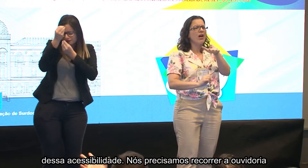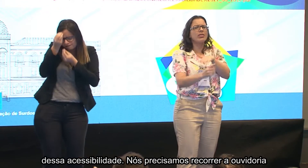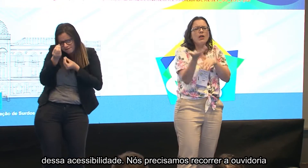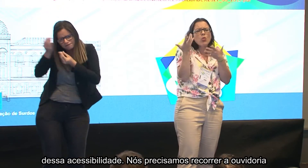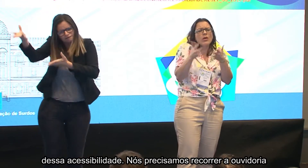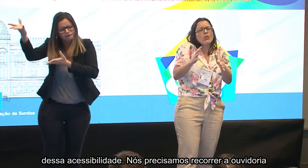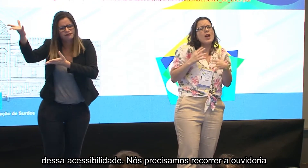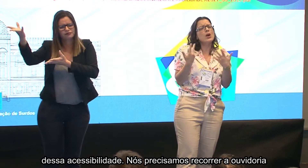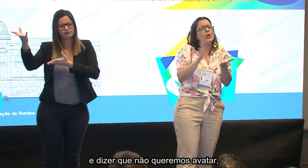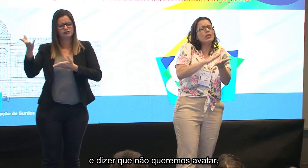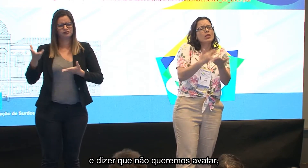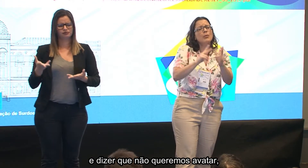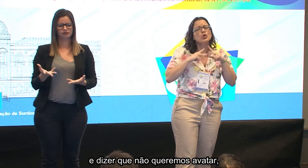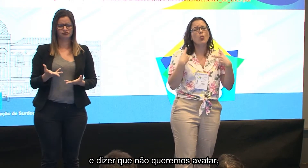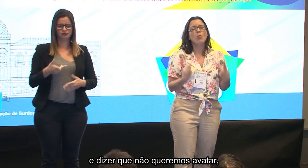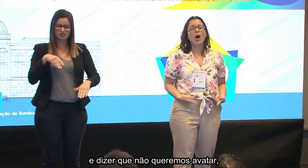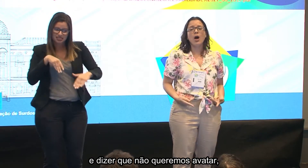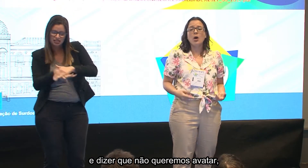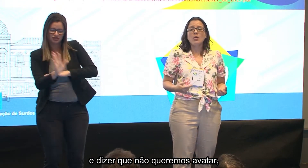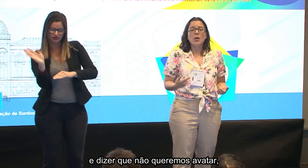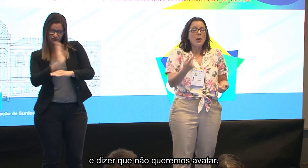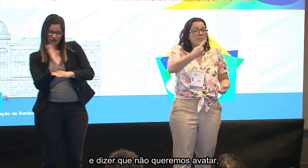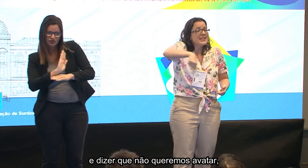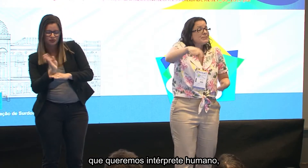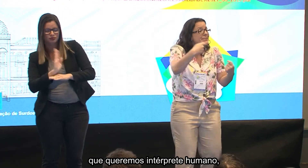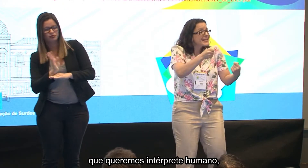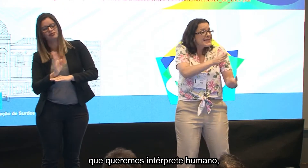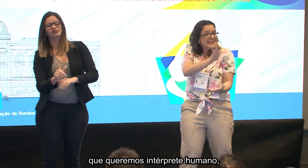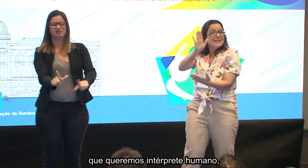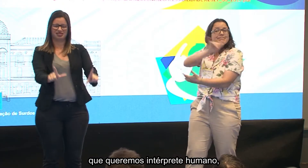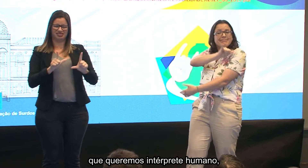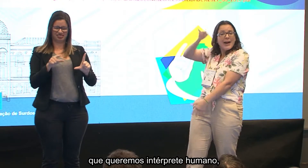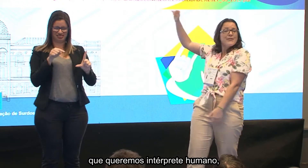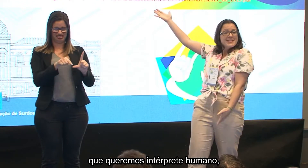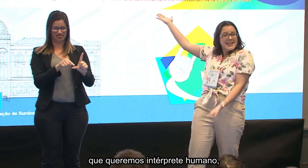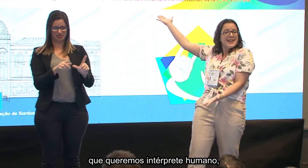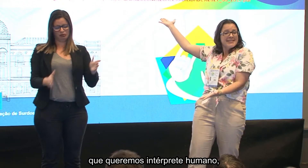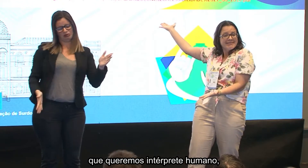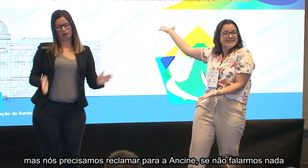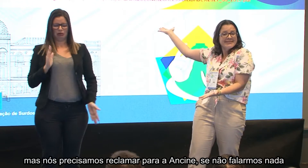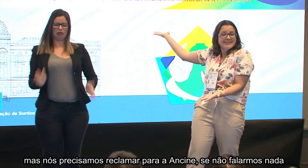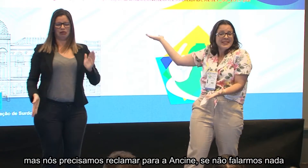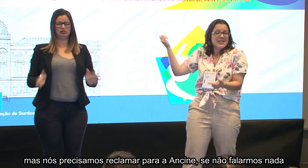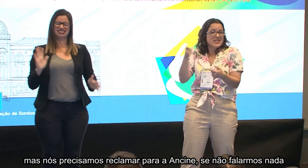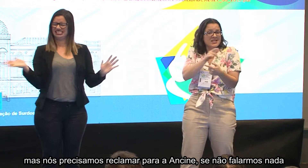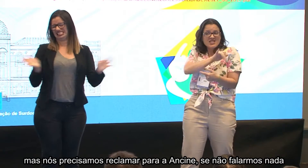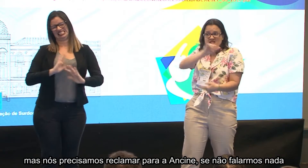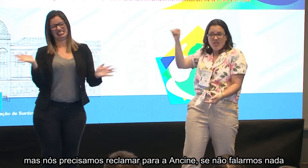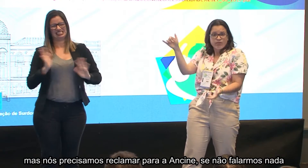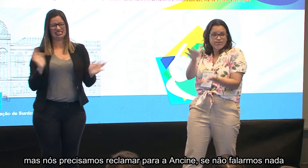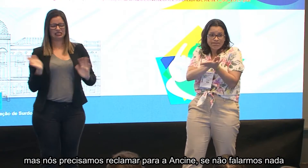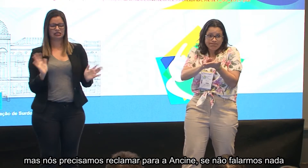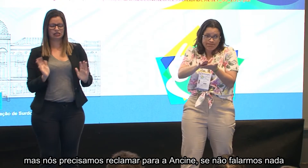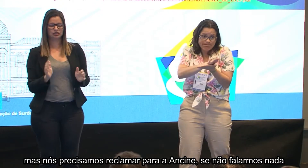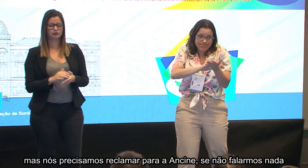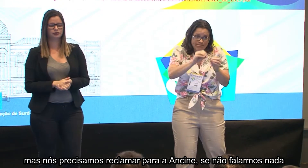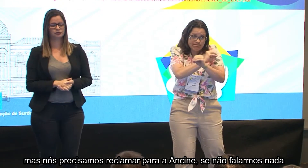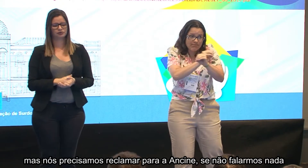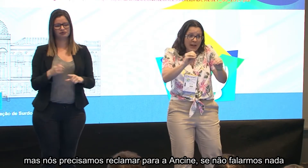à ouvidoria e dizer que não queremos avatar, que queremos intérprete humano, mas nós precisamos reclamar para a Ancine. Se não